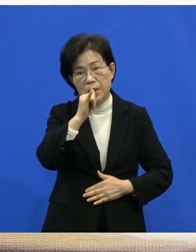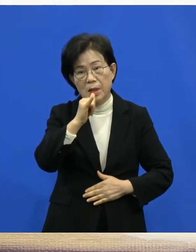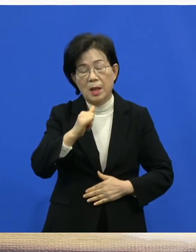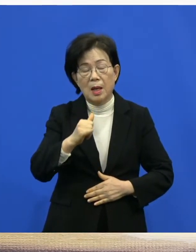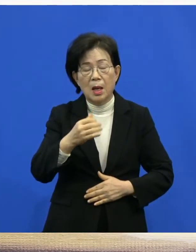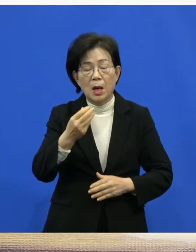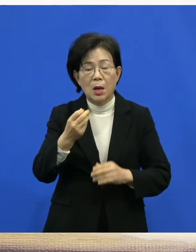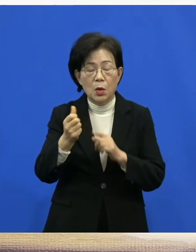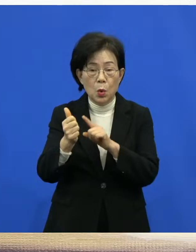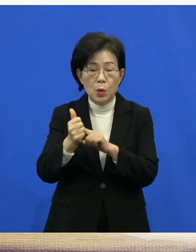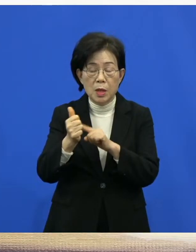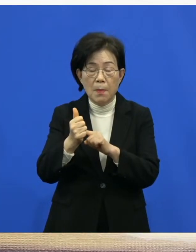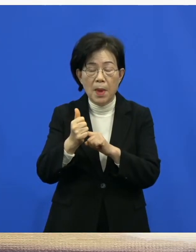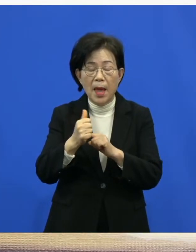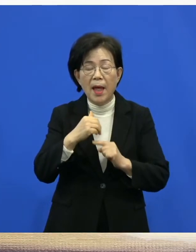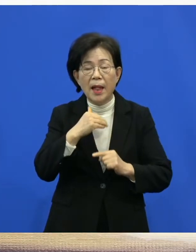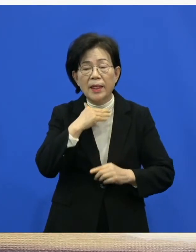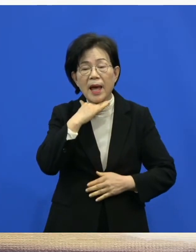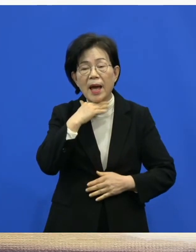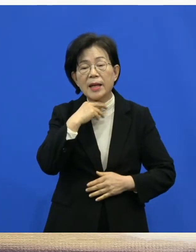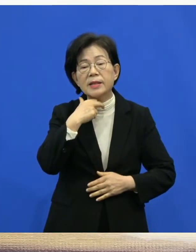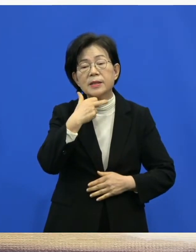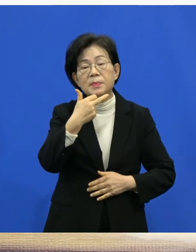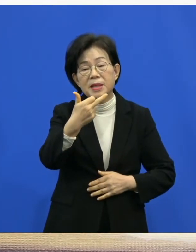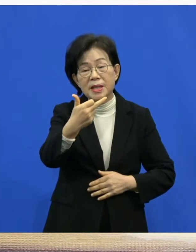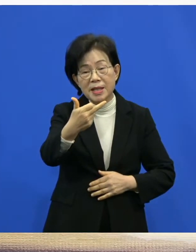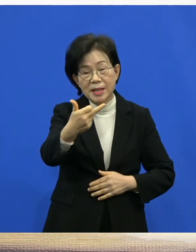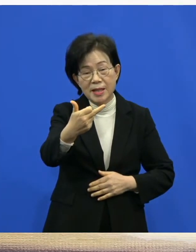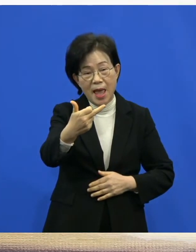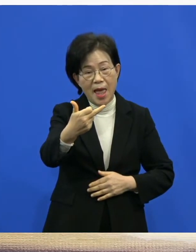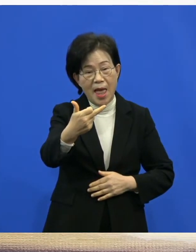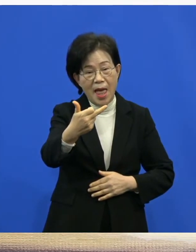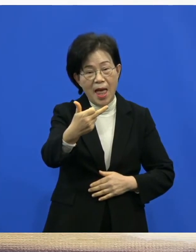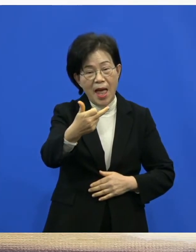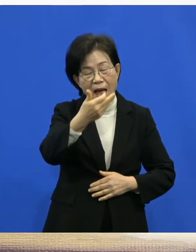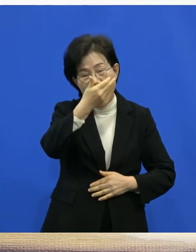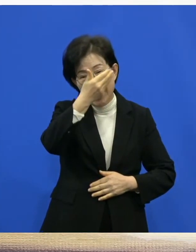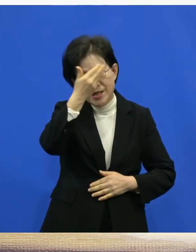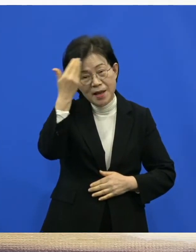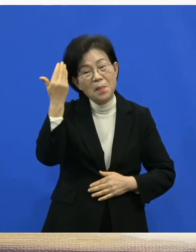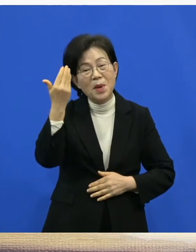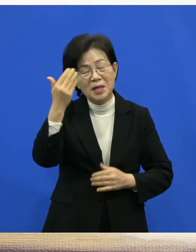요셉은 지금 17세입니다. 낭낭 17세.